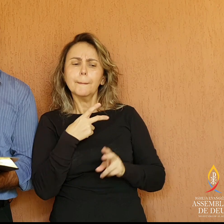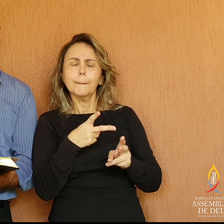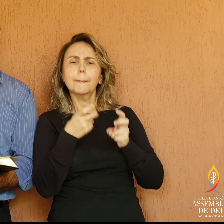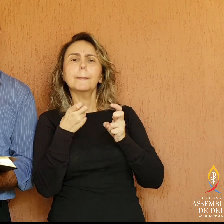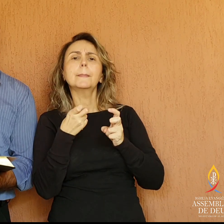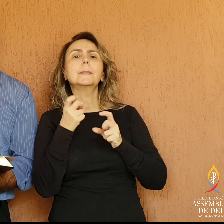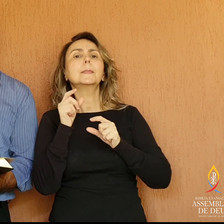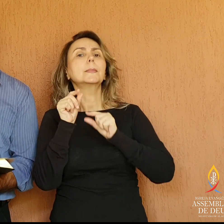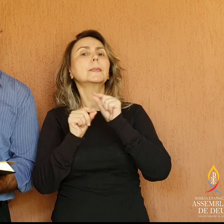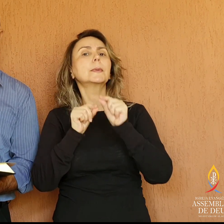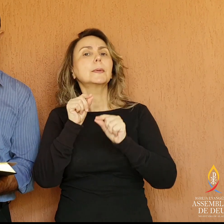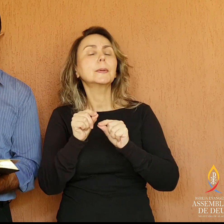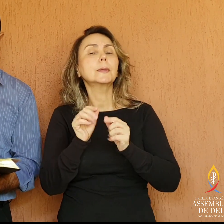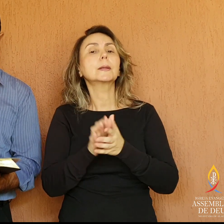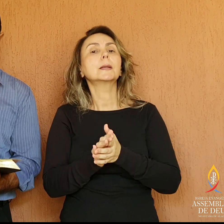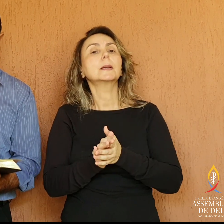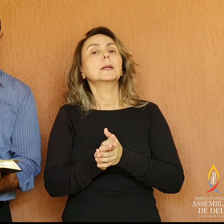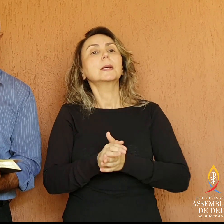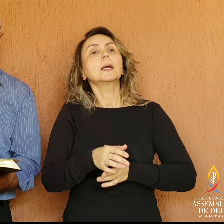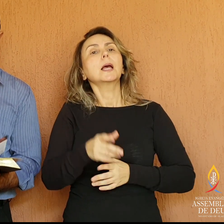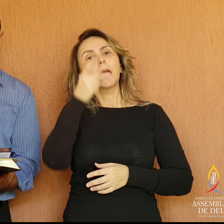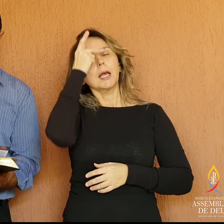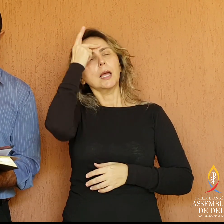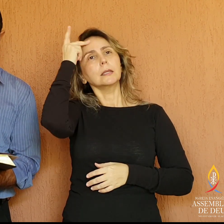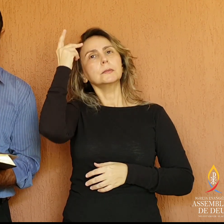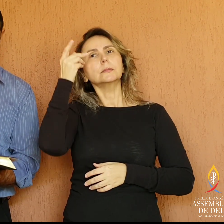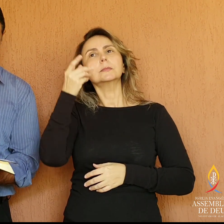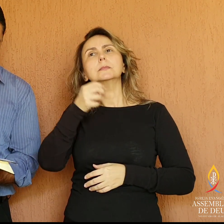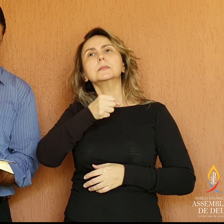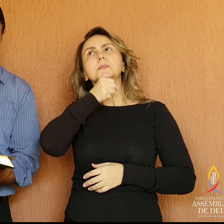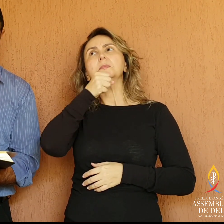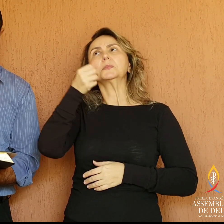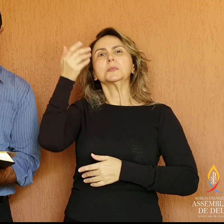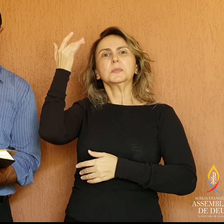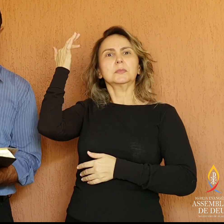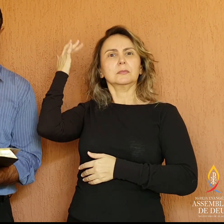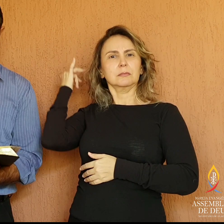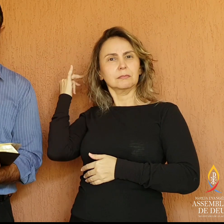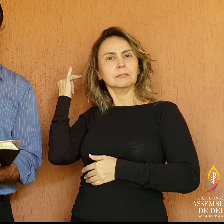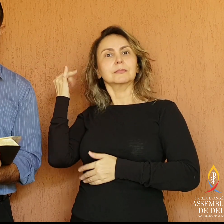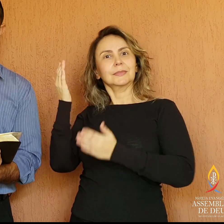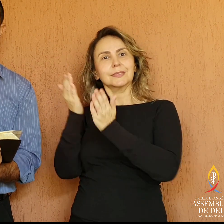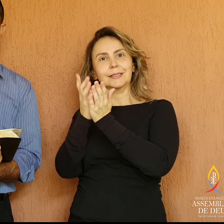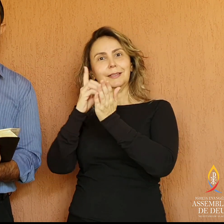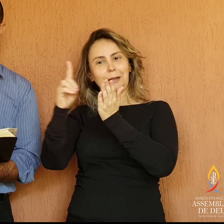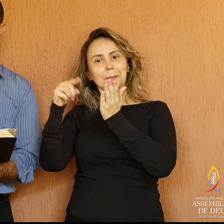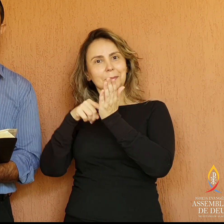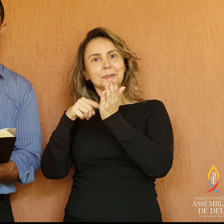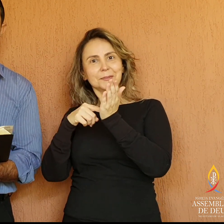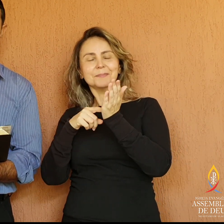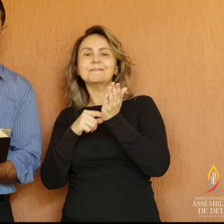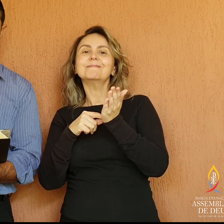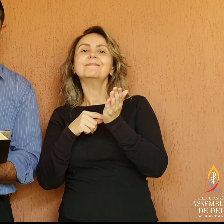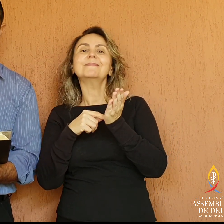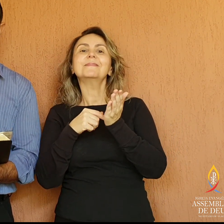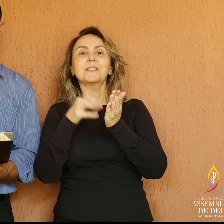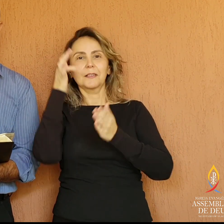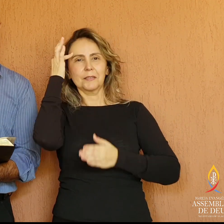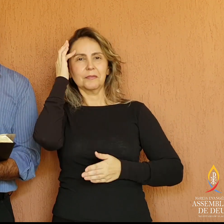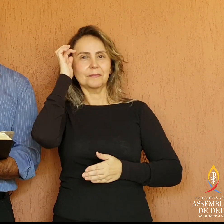que os antigos, os personagens que a Bíblia menciona sobre